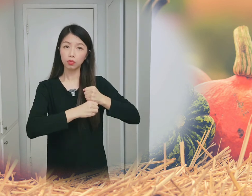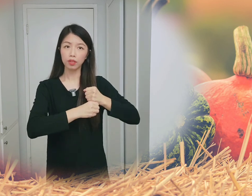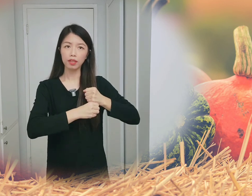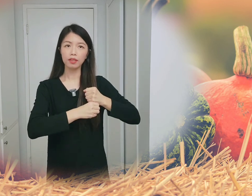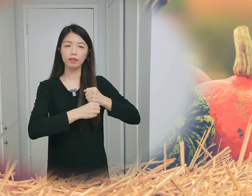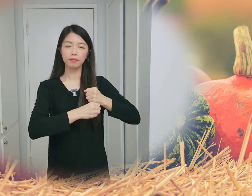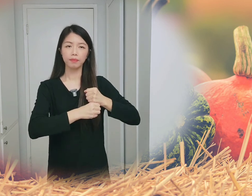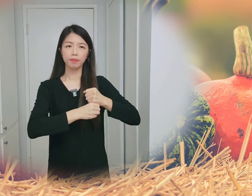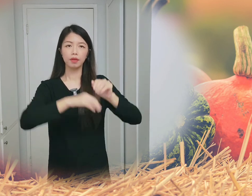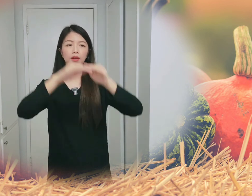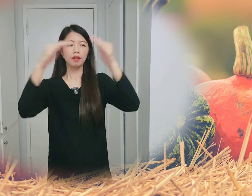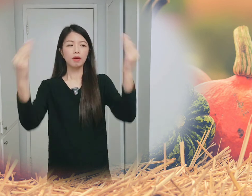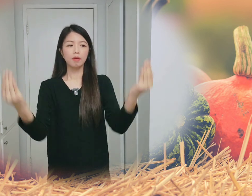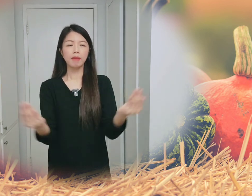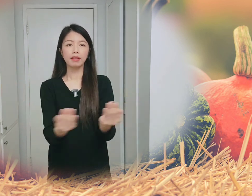군인,